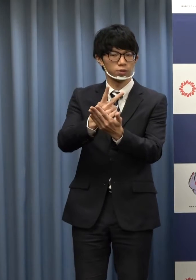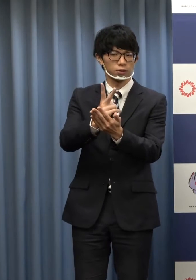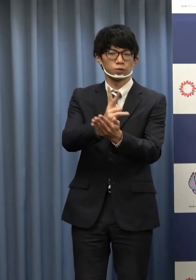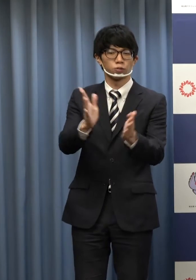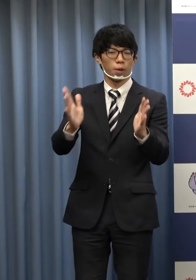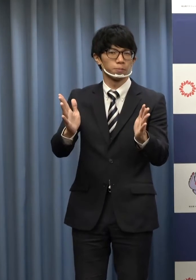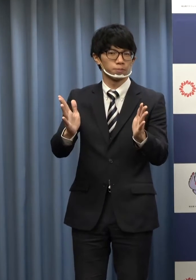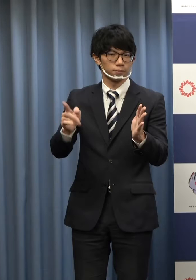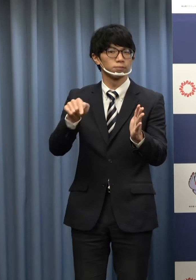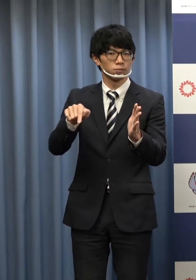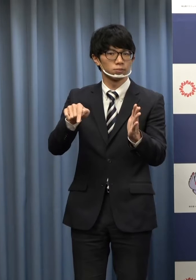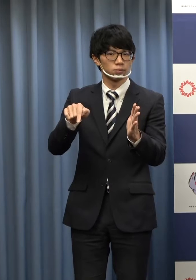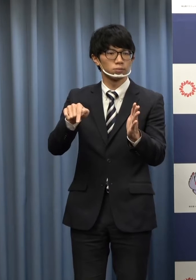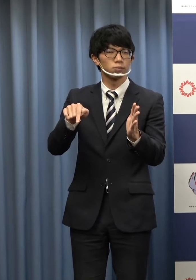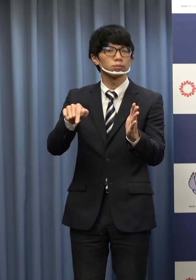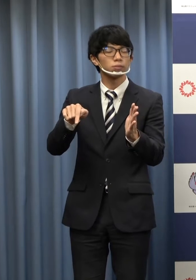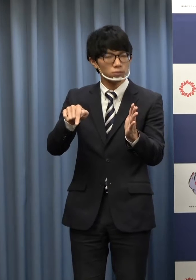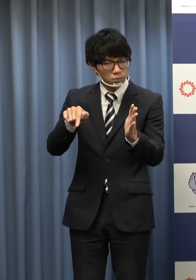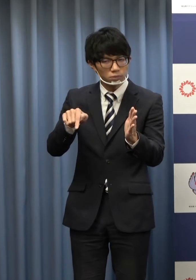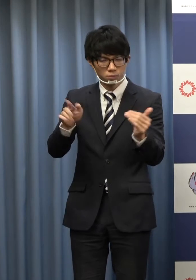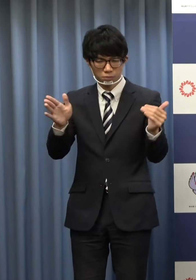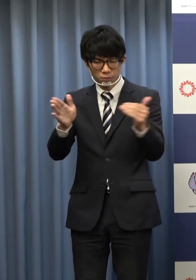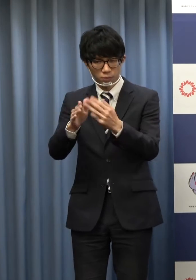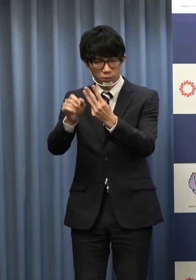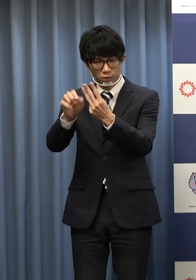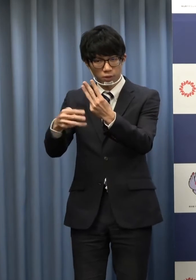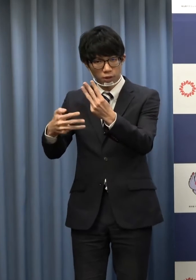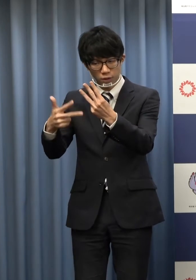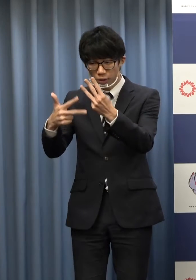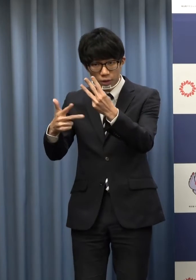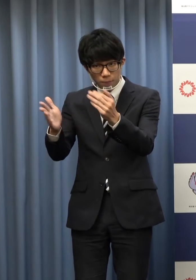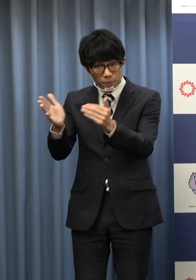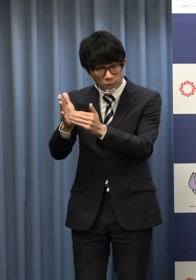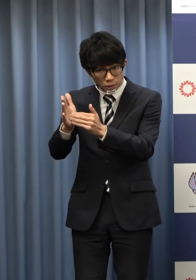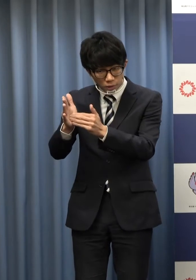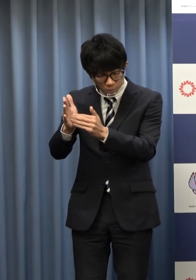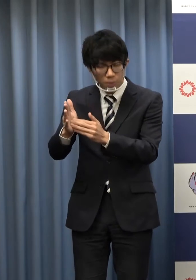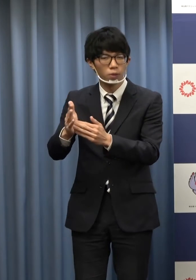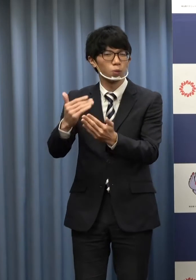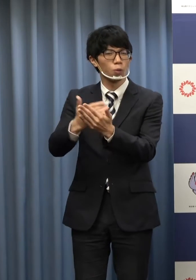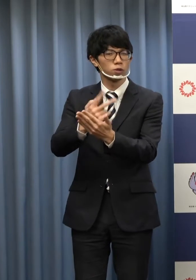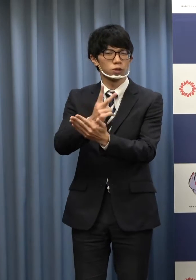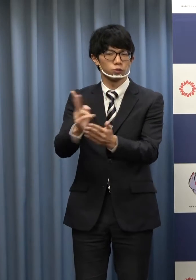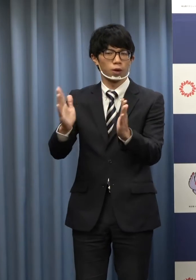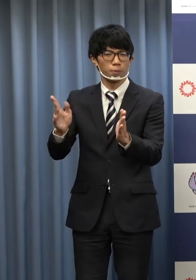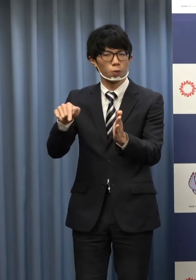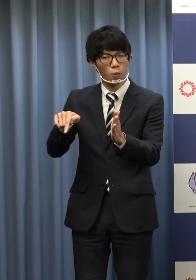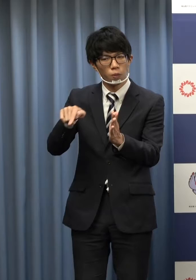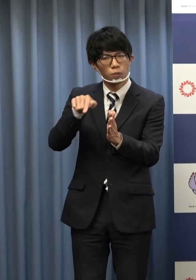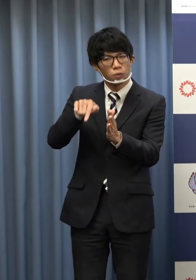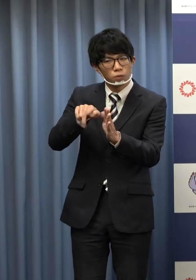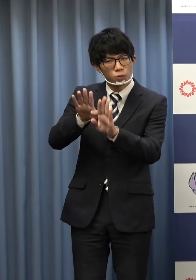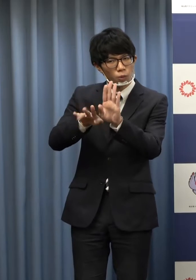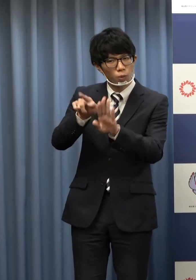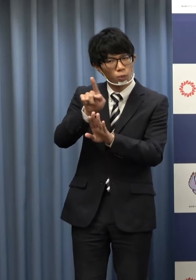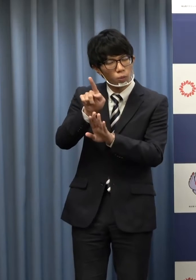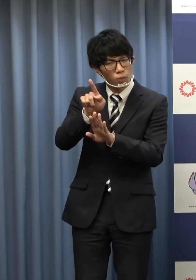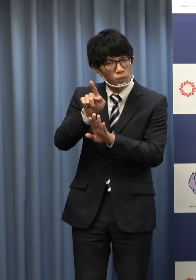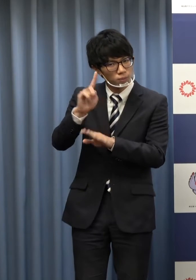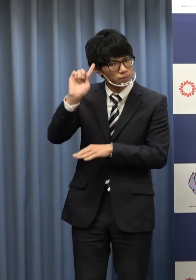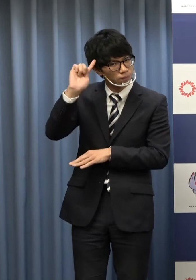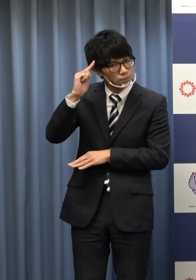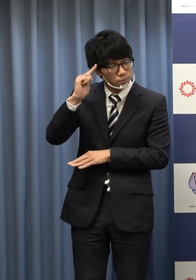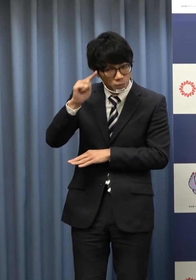ですね、期限が終わるまでには2週間を切りましたが、これをどう見るかと、こういったことについてま